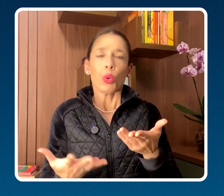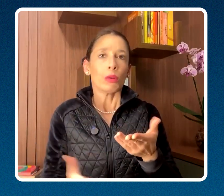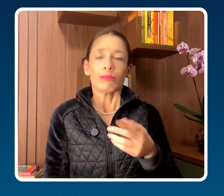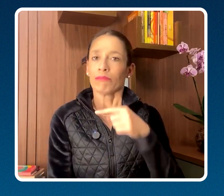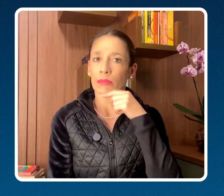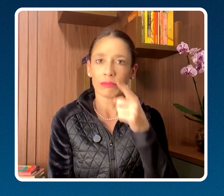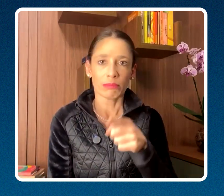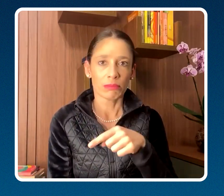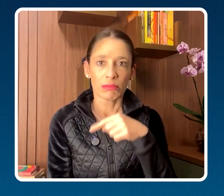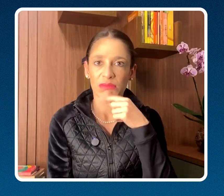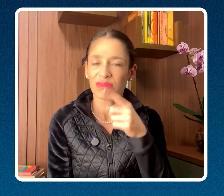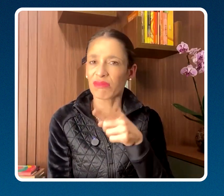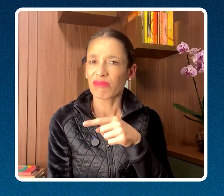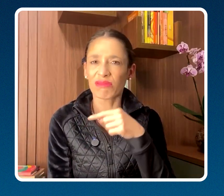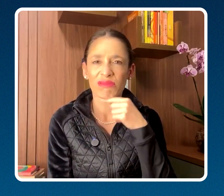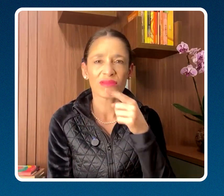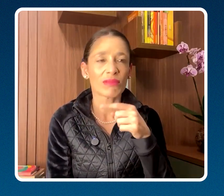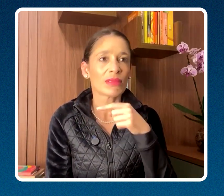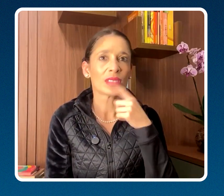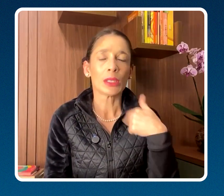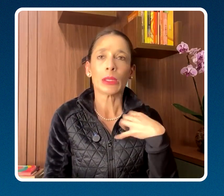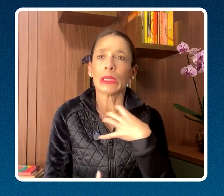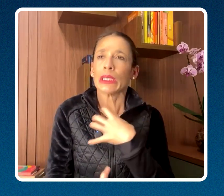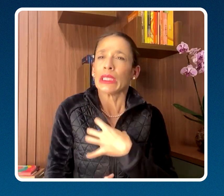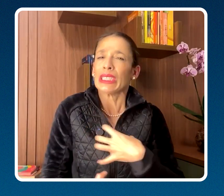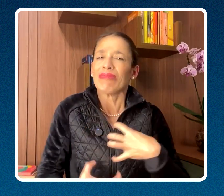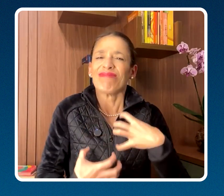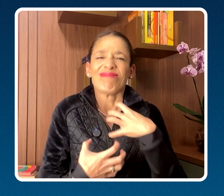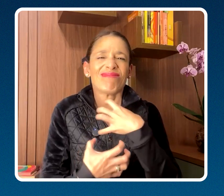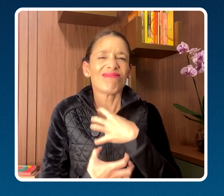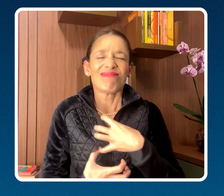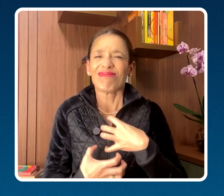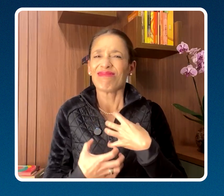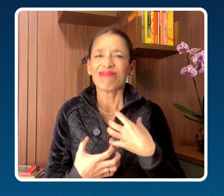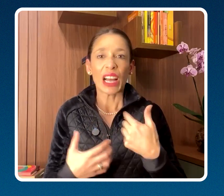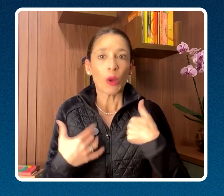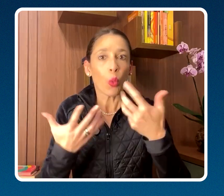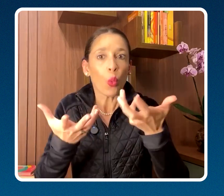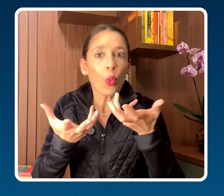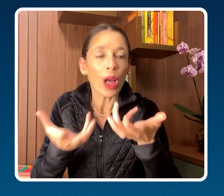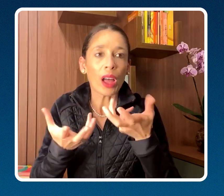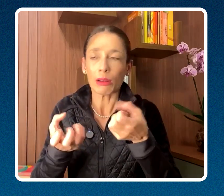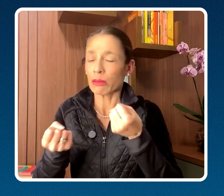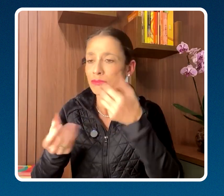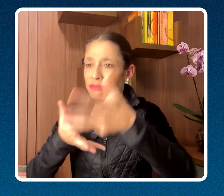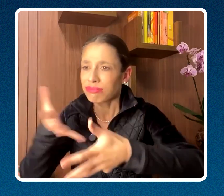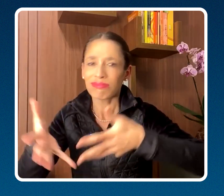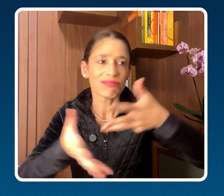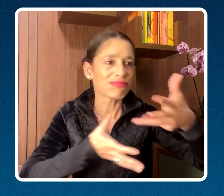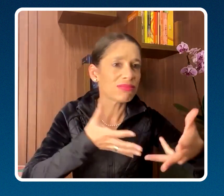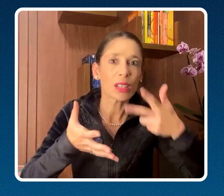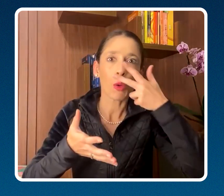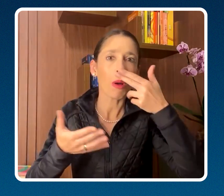com aquela forma de que eu queria realmente, o que eu queria fazer com aquelas pessoas, né? Tinha